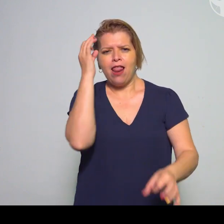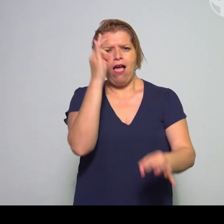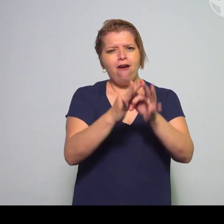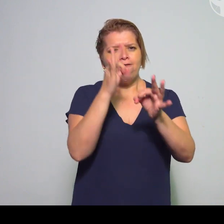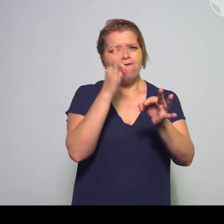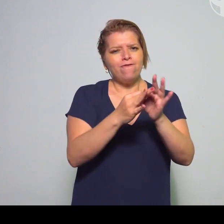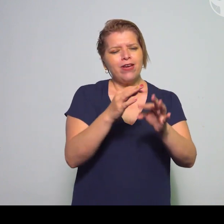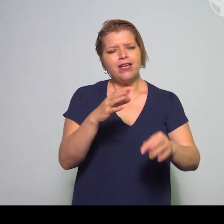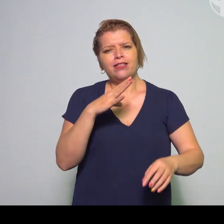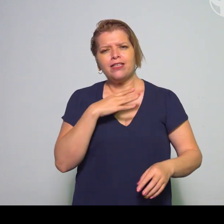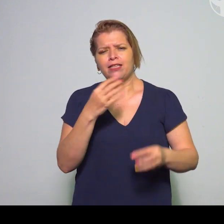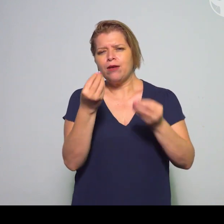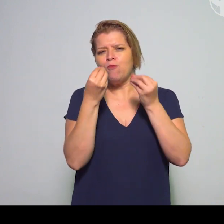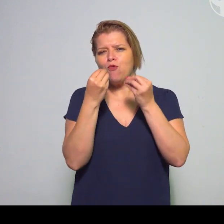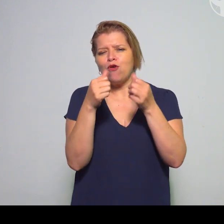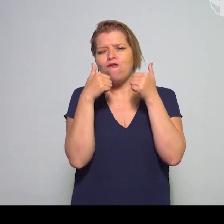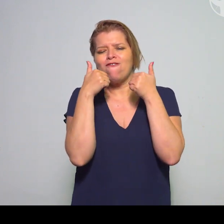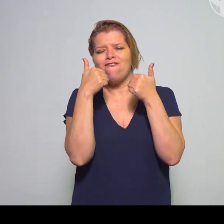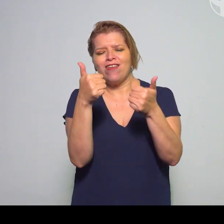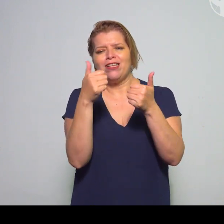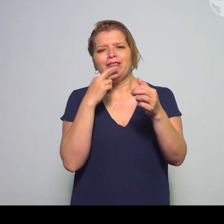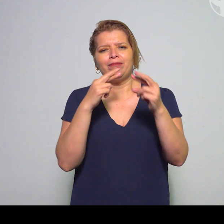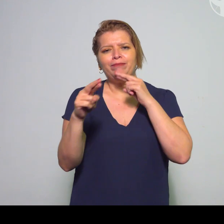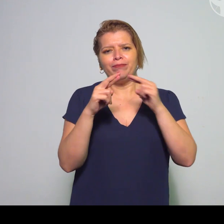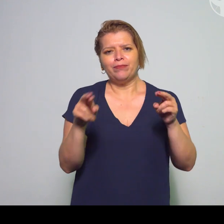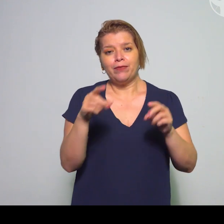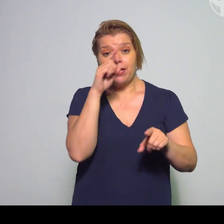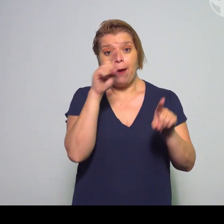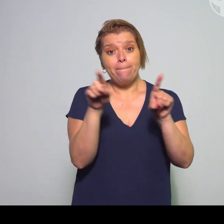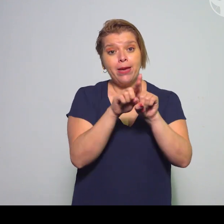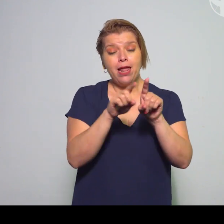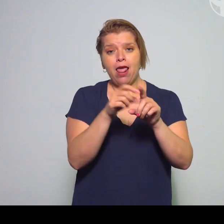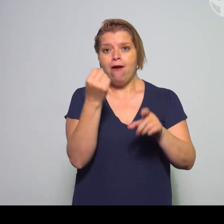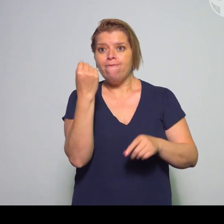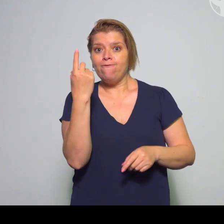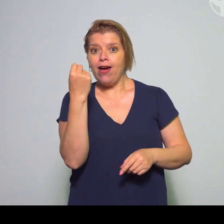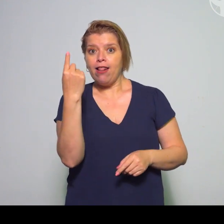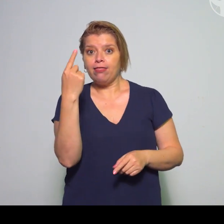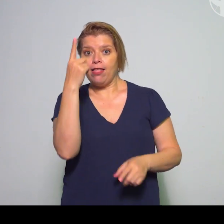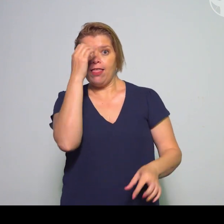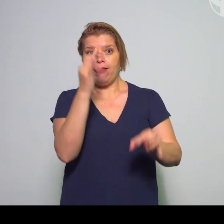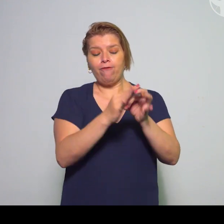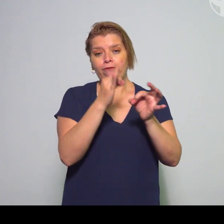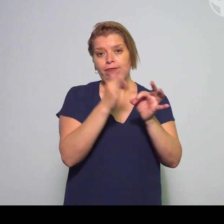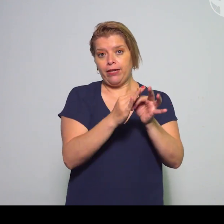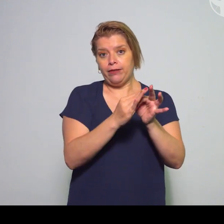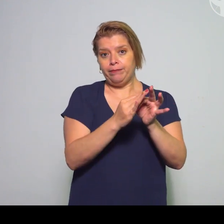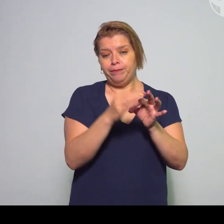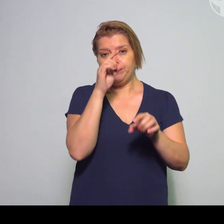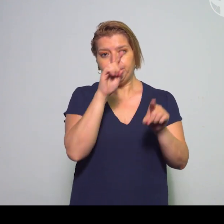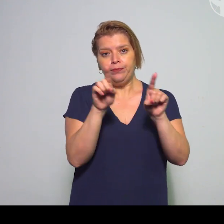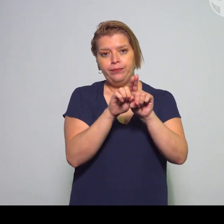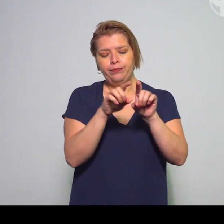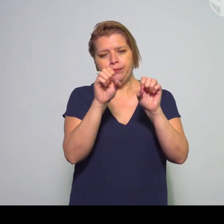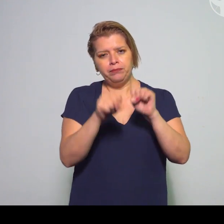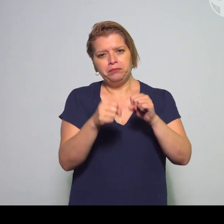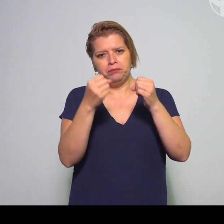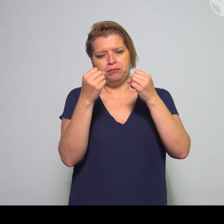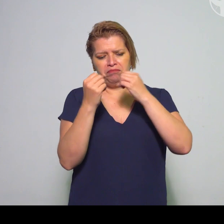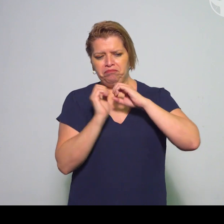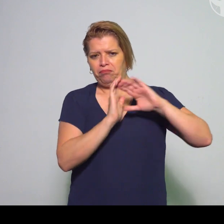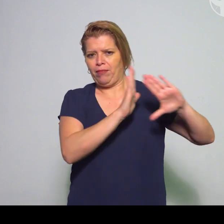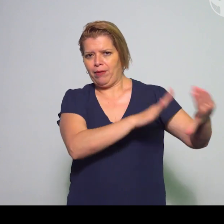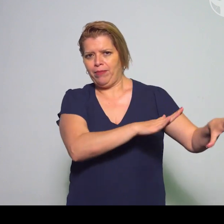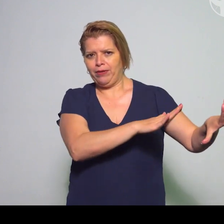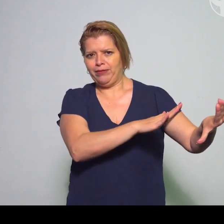tiene consecuencias. Así como la falta de fe puede hacer que el Señor nos deje mudos para no estropear lo que Él